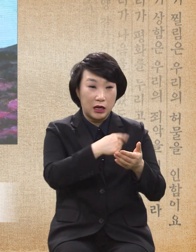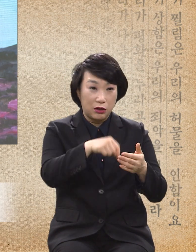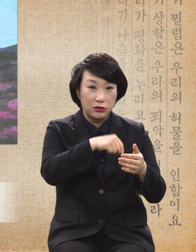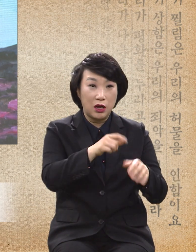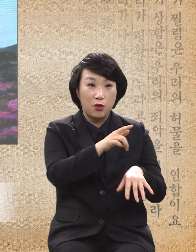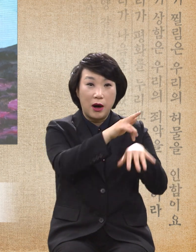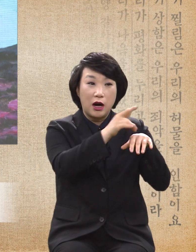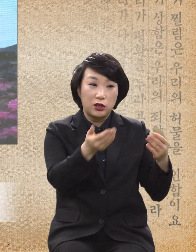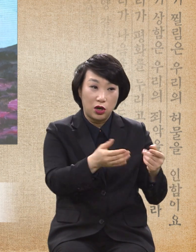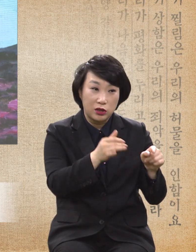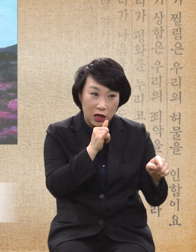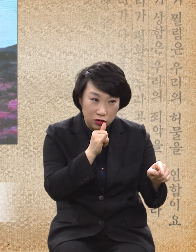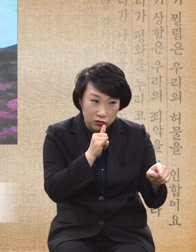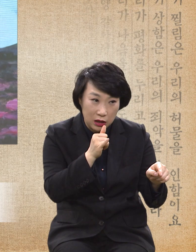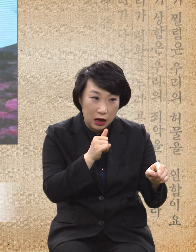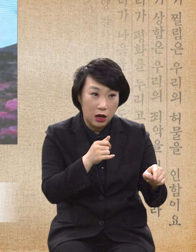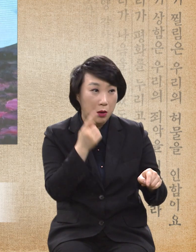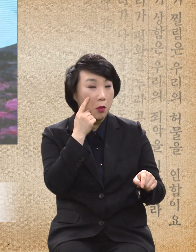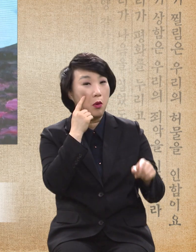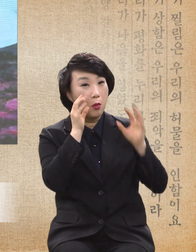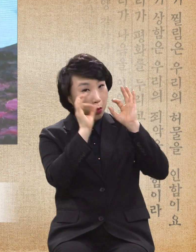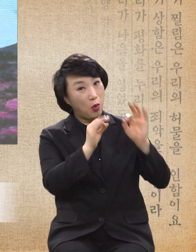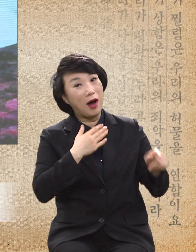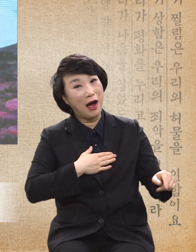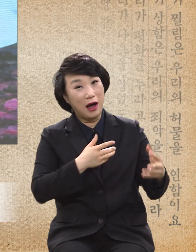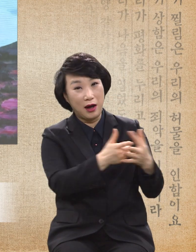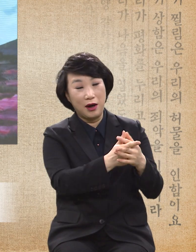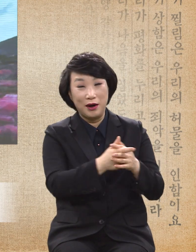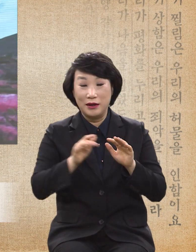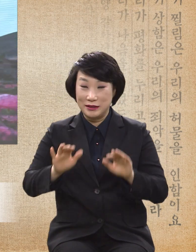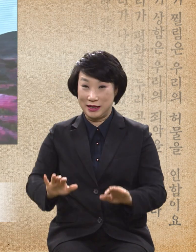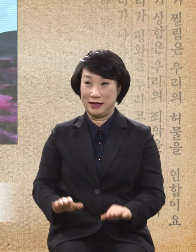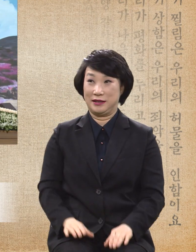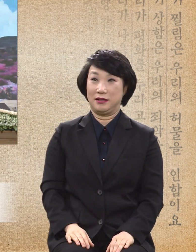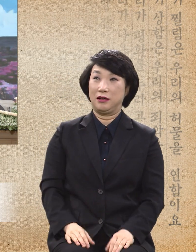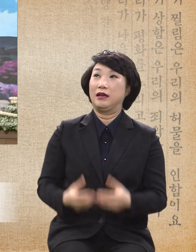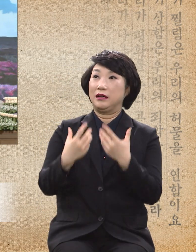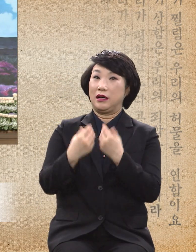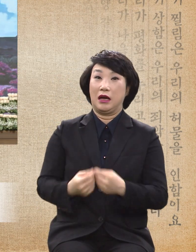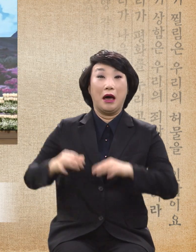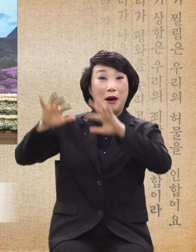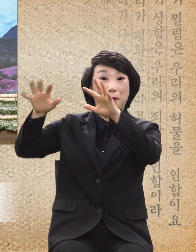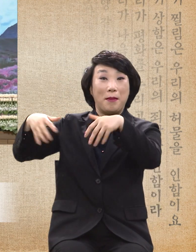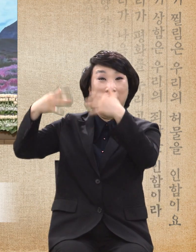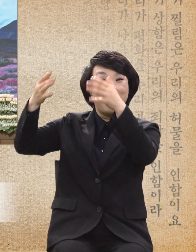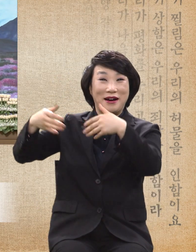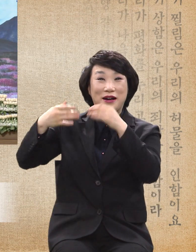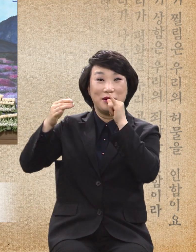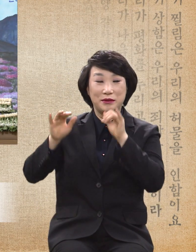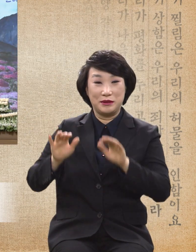마귀 역사구나. 눈에 보여. 자, 바람이